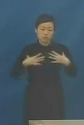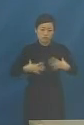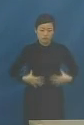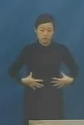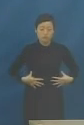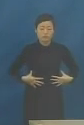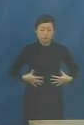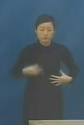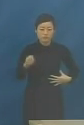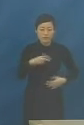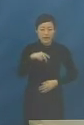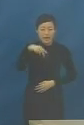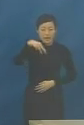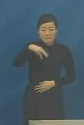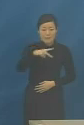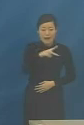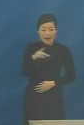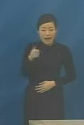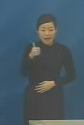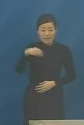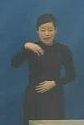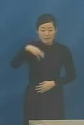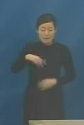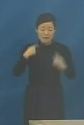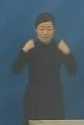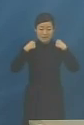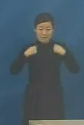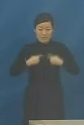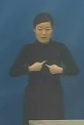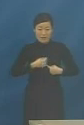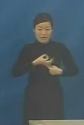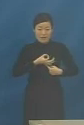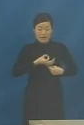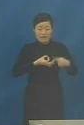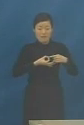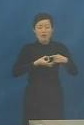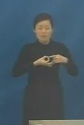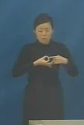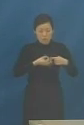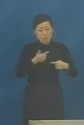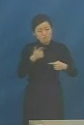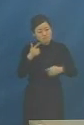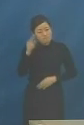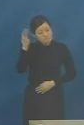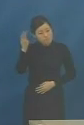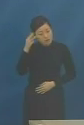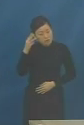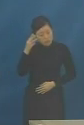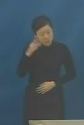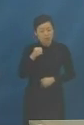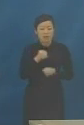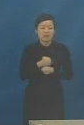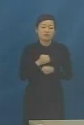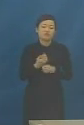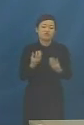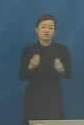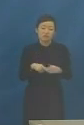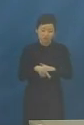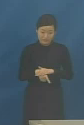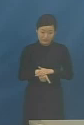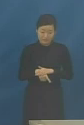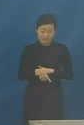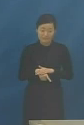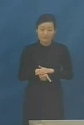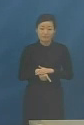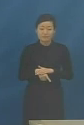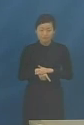これも当時あのものをあの参考にさせてい第て作ったわけです出来上がってみるとこういうな形